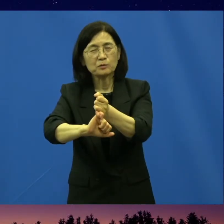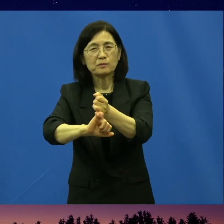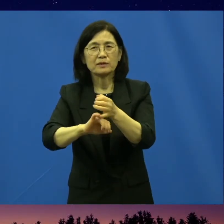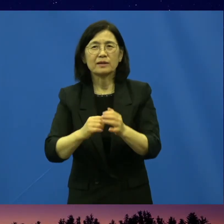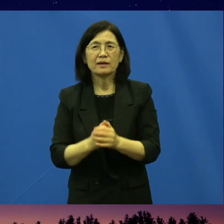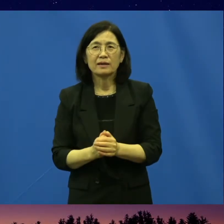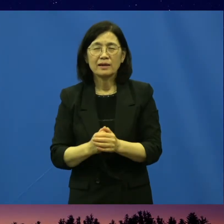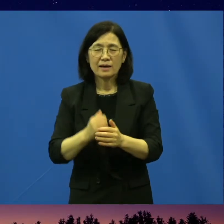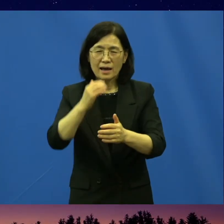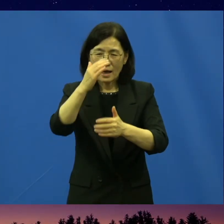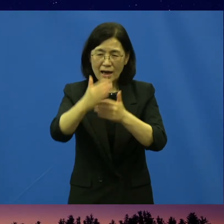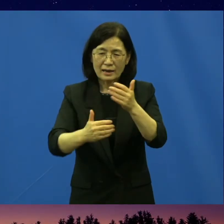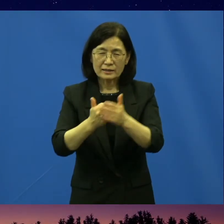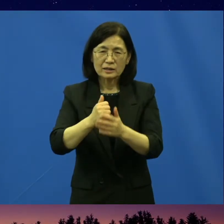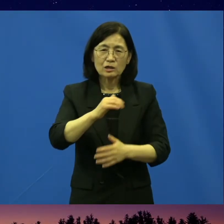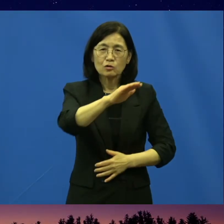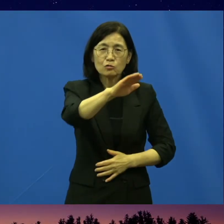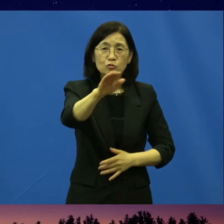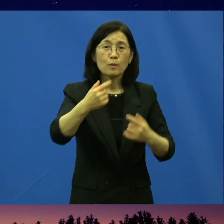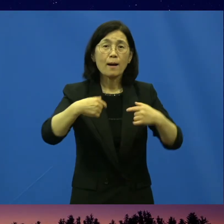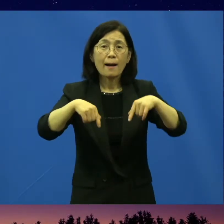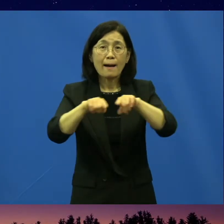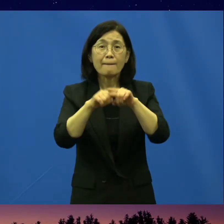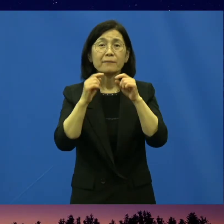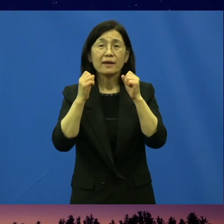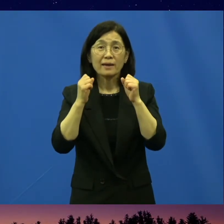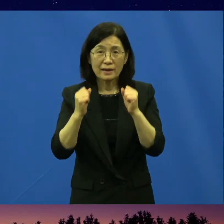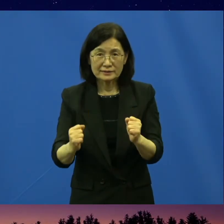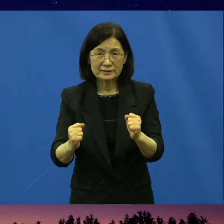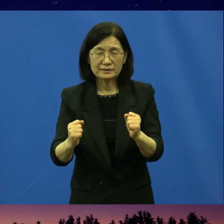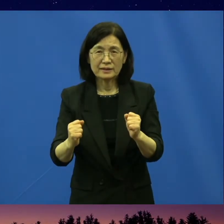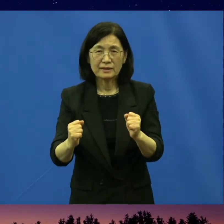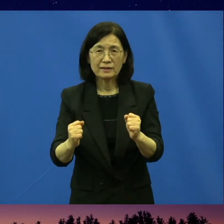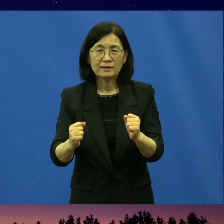하나님이 우리와 함께 하신다.